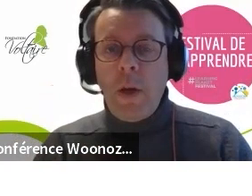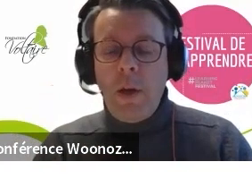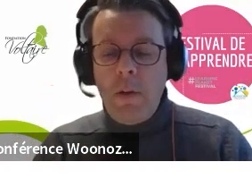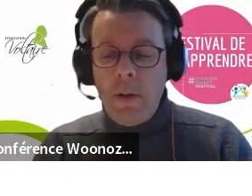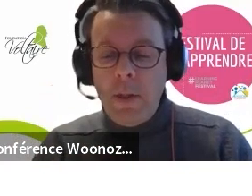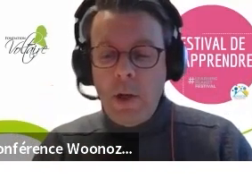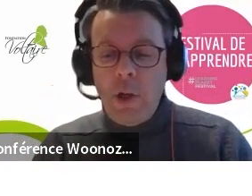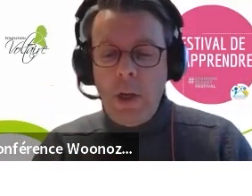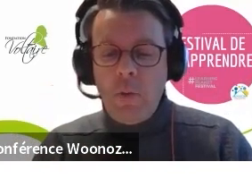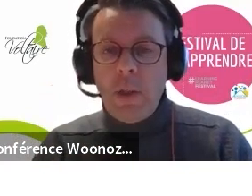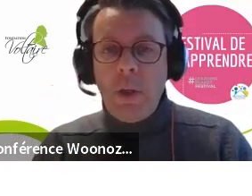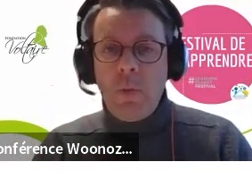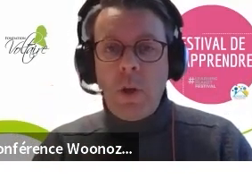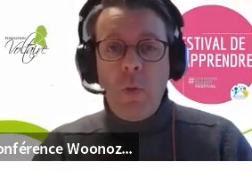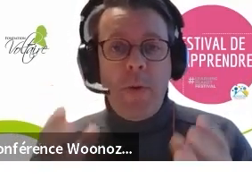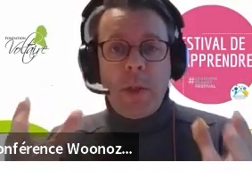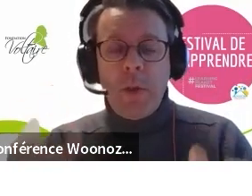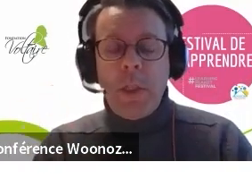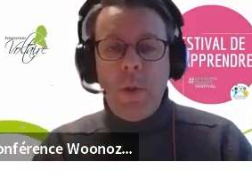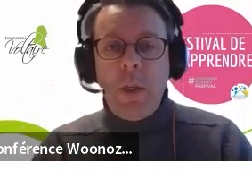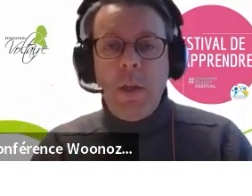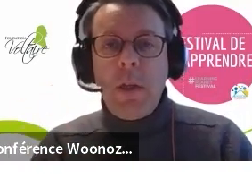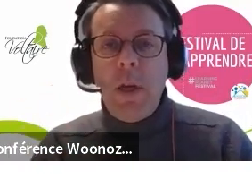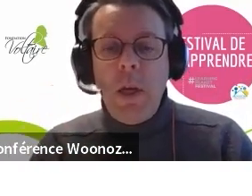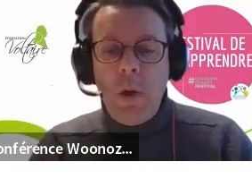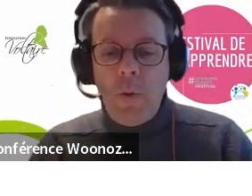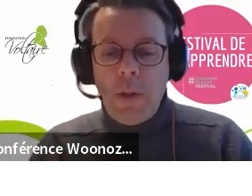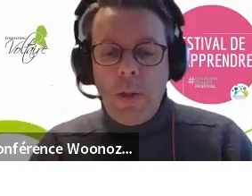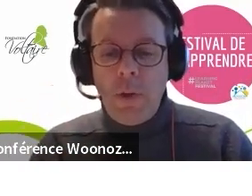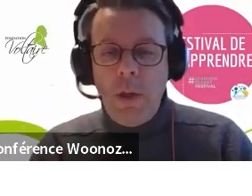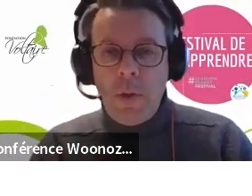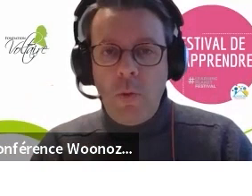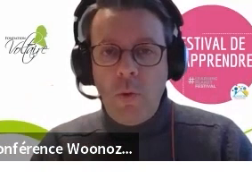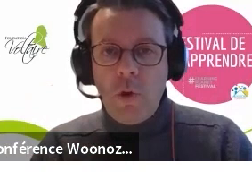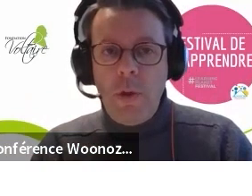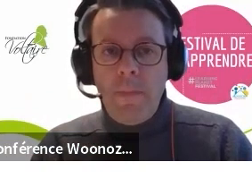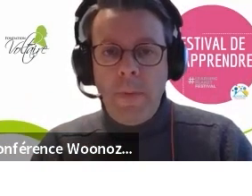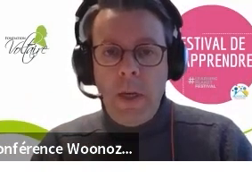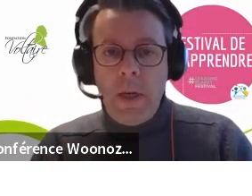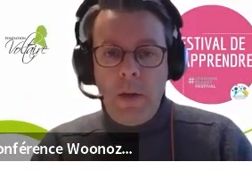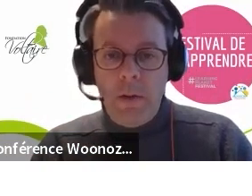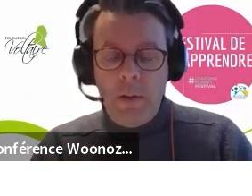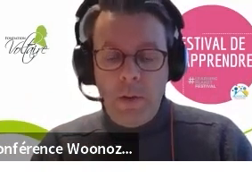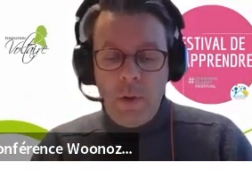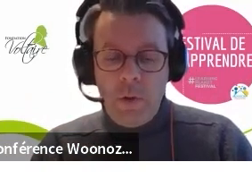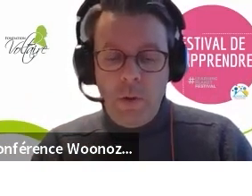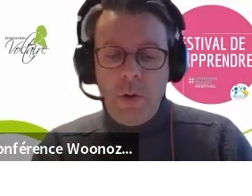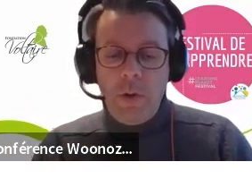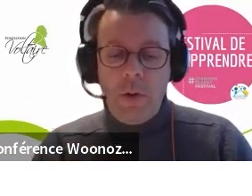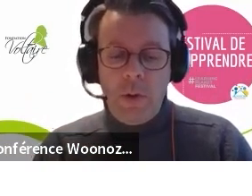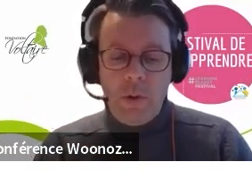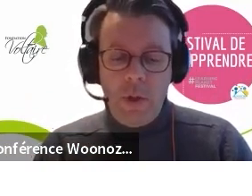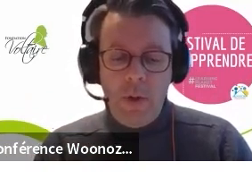qui pourraient s'élargir à d'autres établissements qui n'ont pas forcément cette spécialité, ou les enseignants qui nous écoutent aujourd'hui